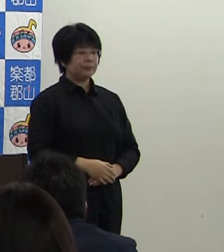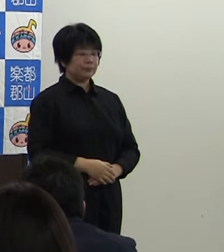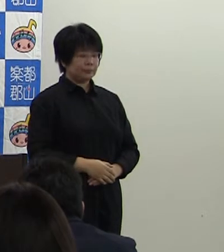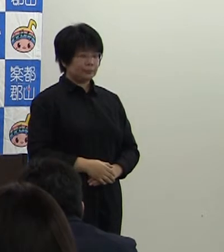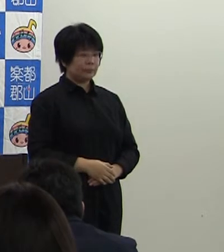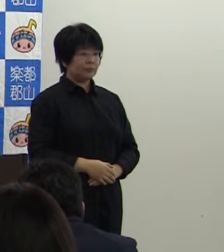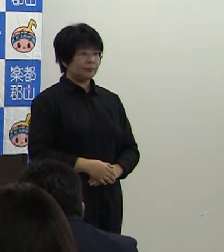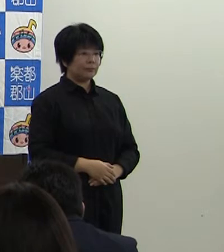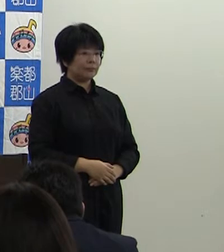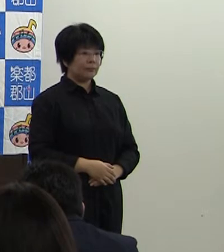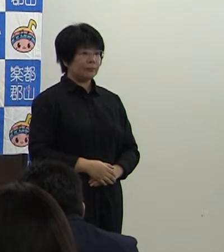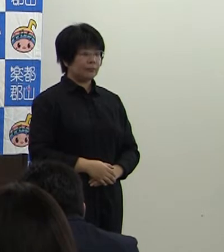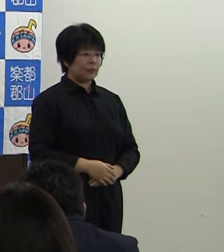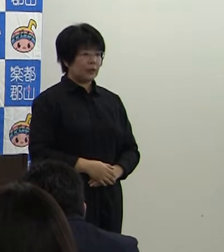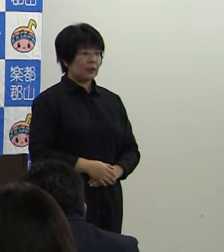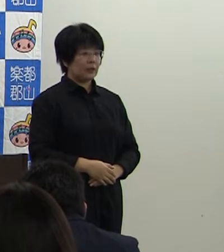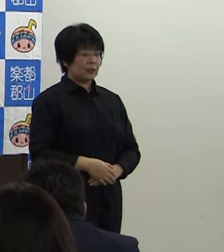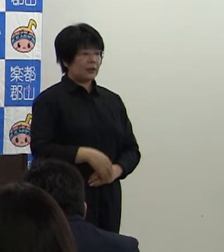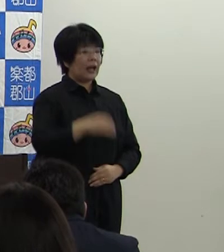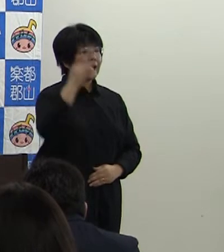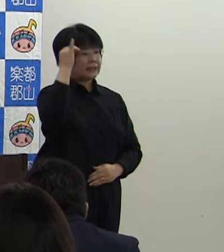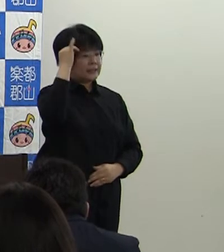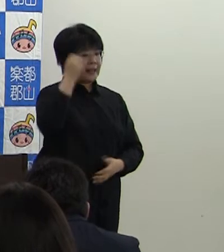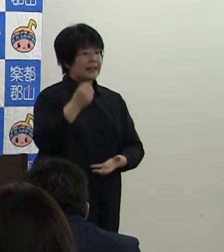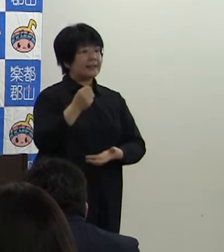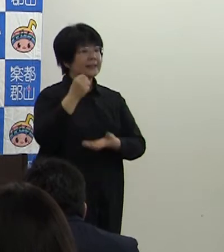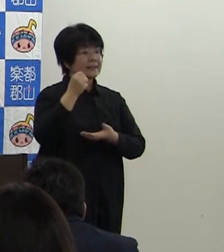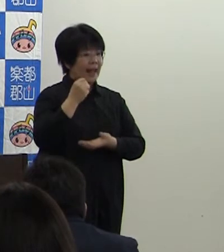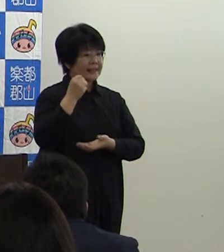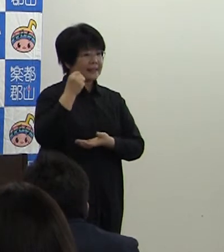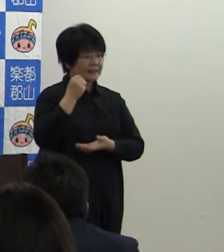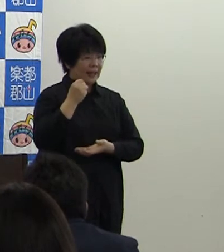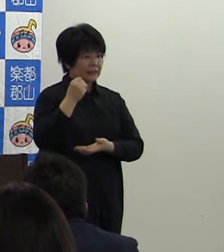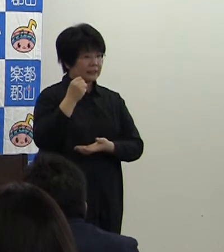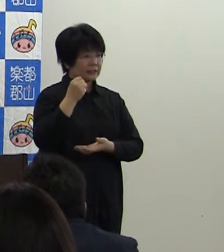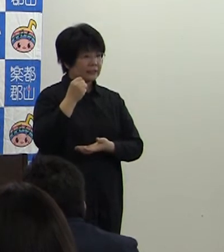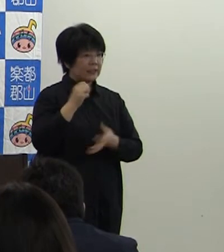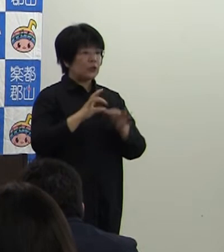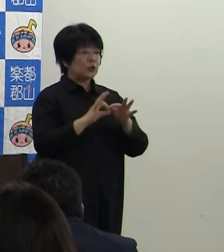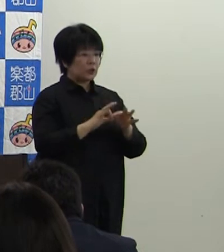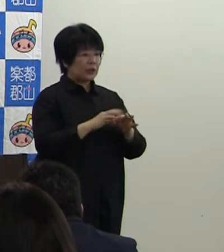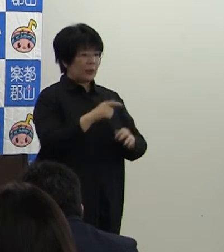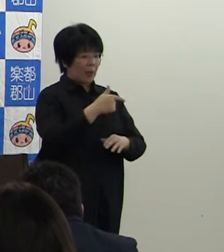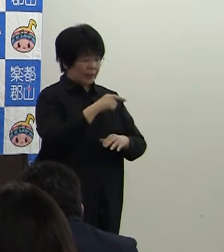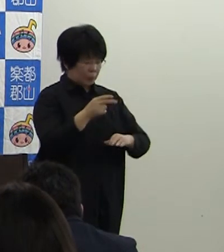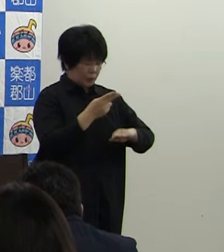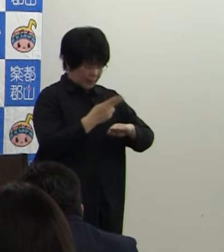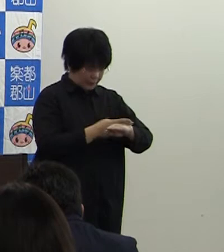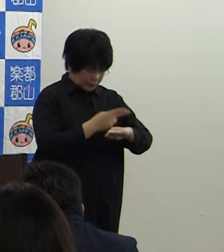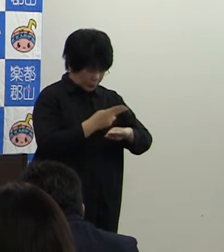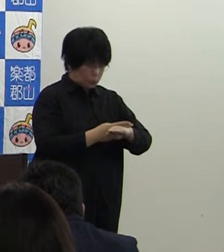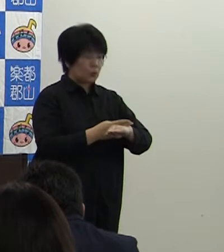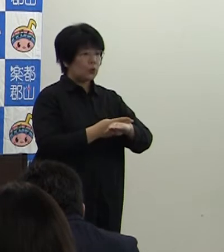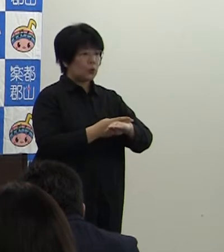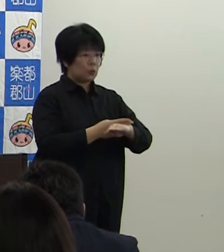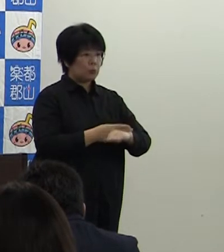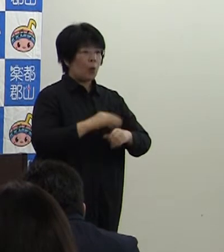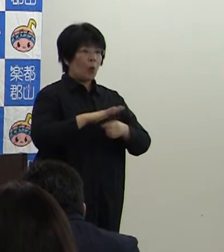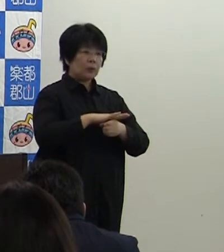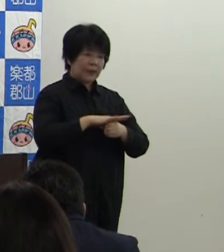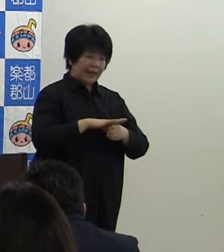方において知財のこれかなりテクニックもいるようですよね。の知財の内容どこま